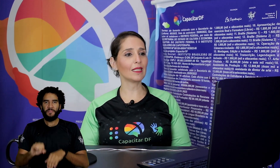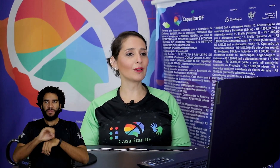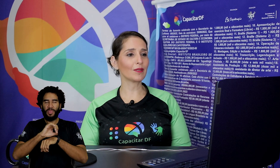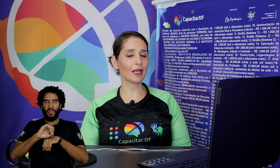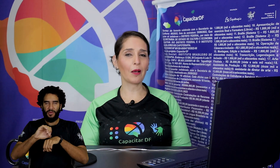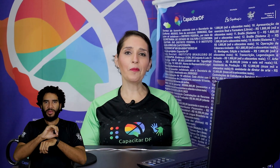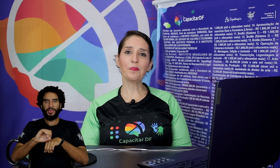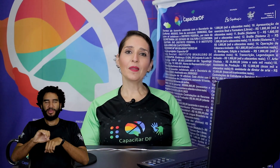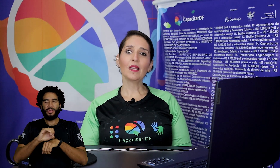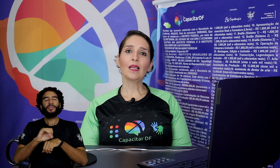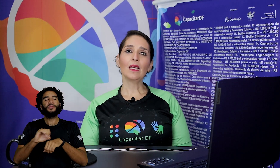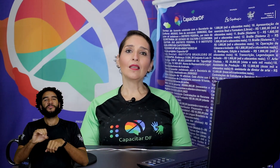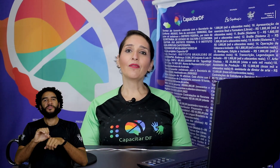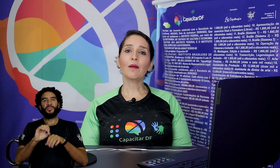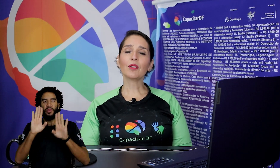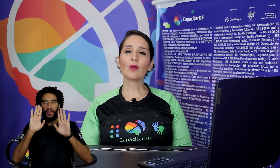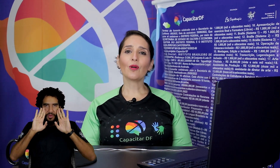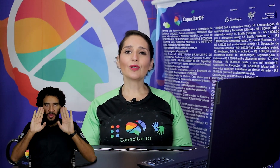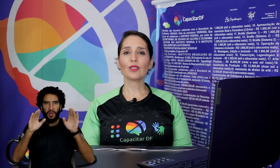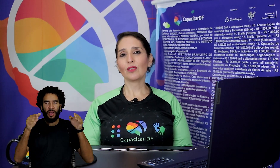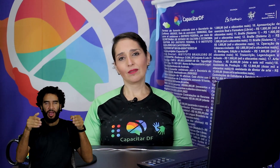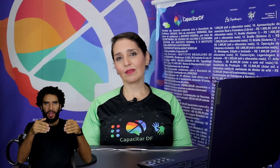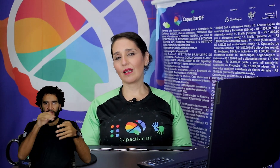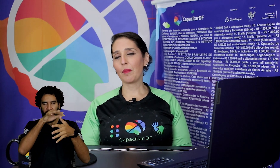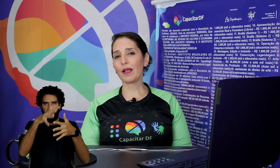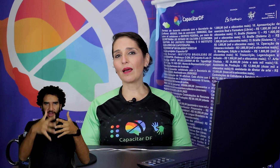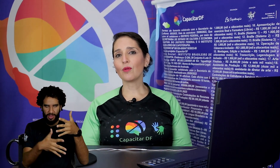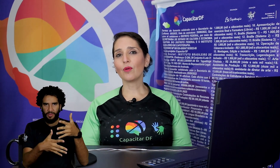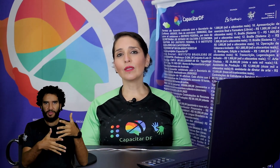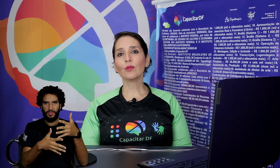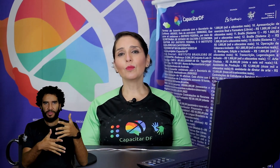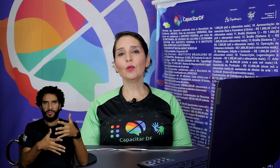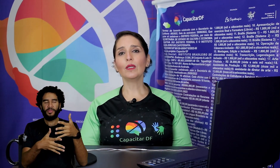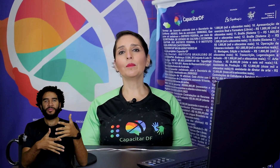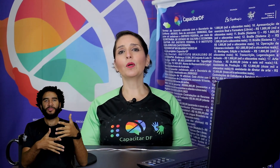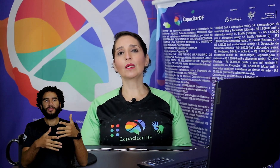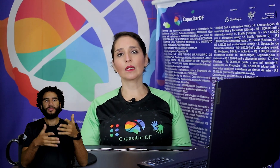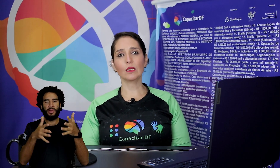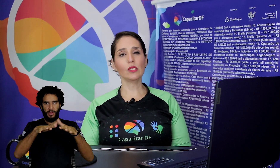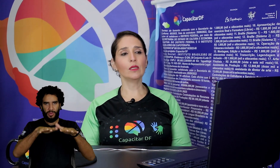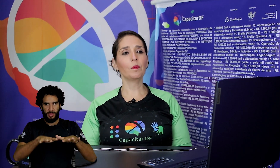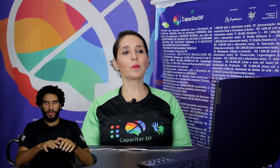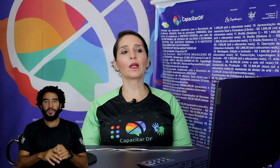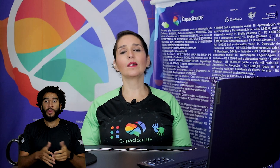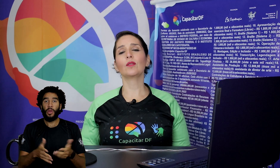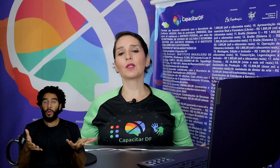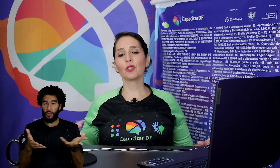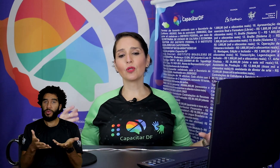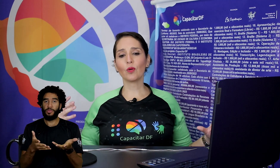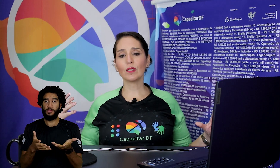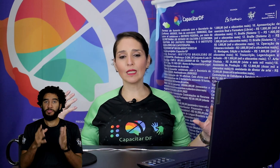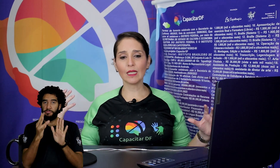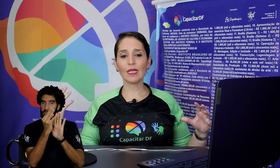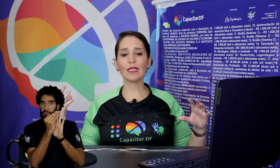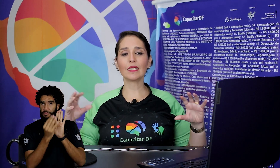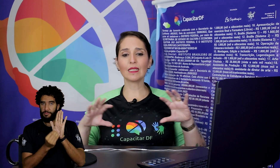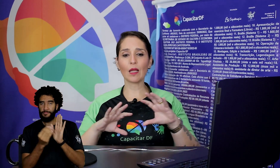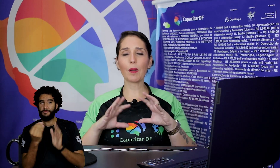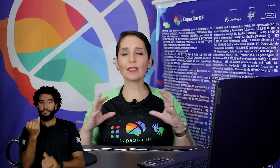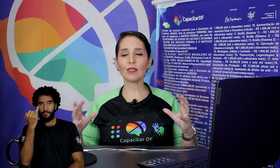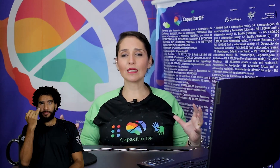surdez e inclusão. E vamos hoje trabalhar um conteúdo muito importante para a gente